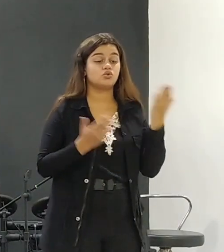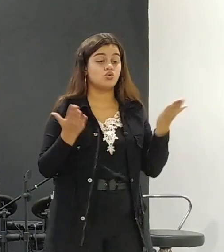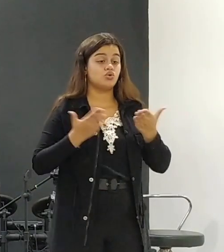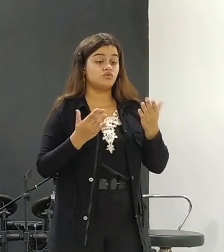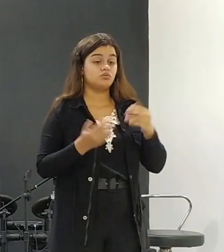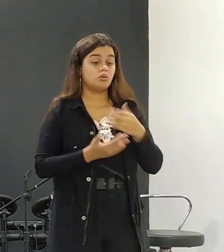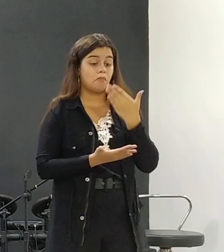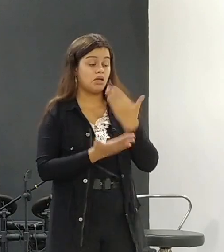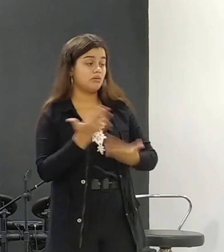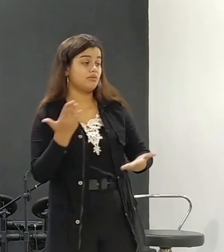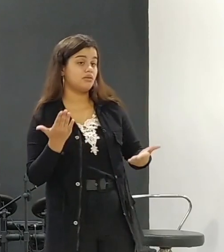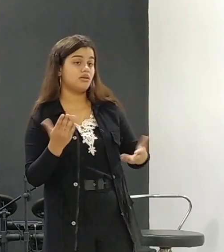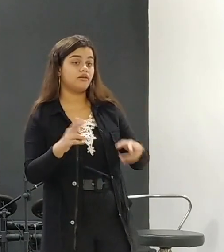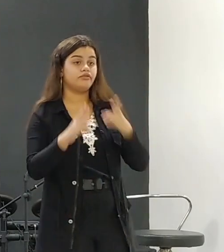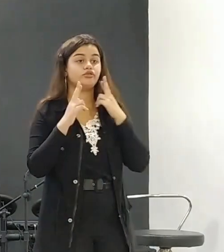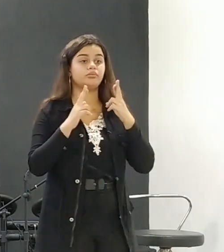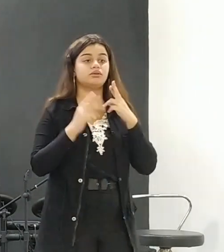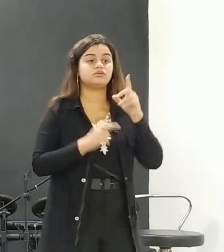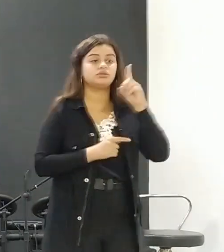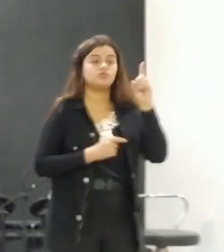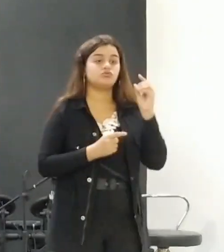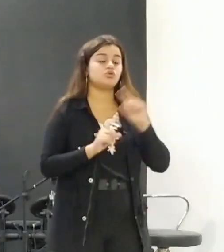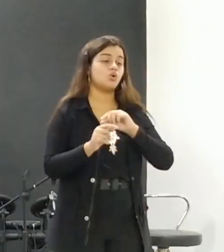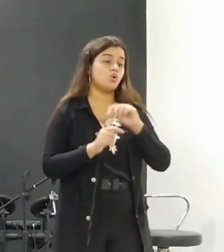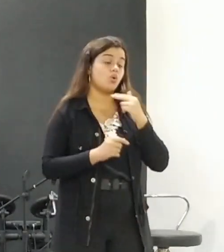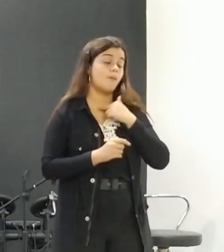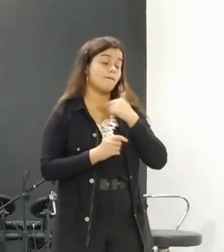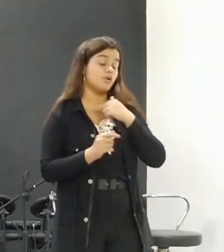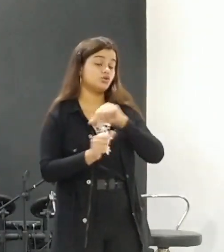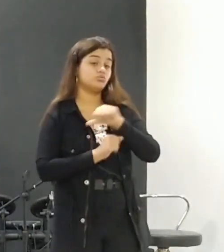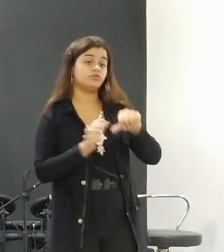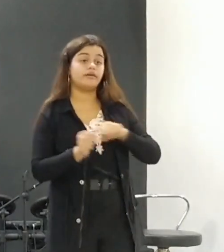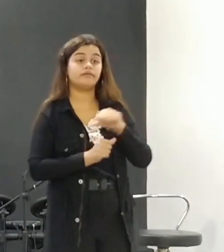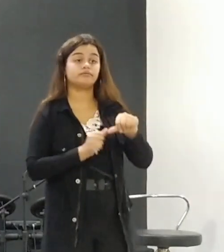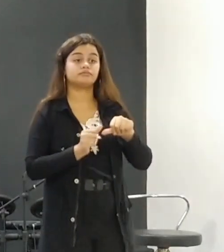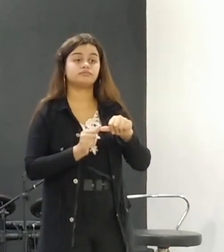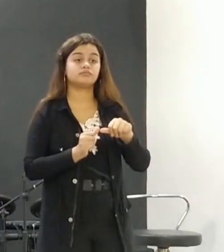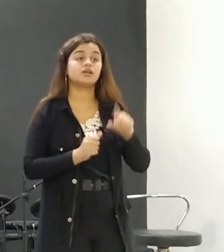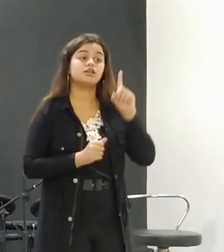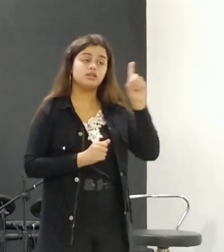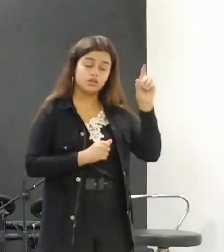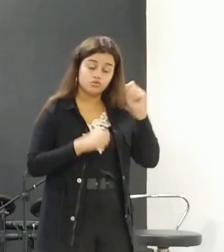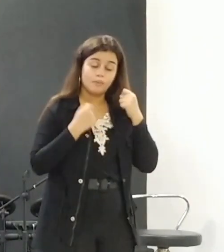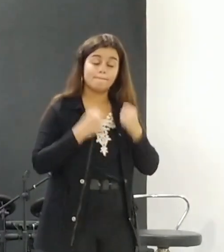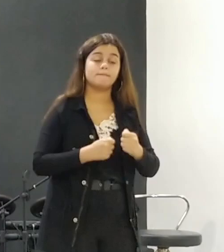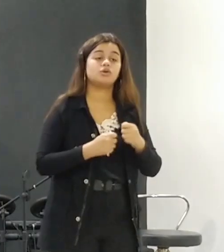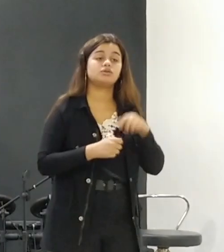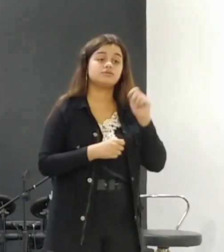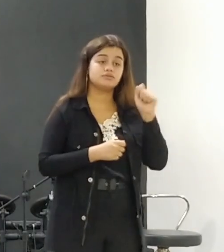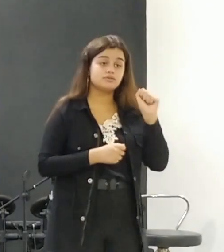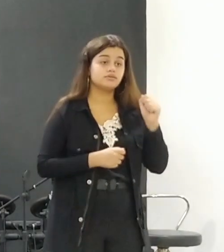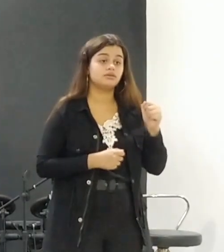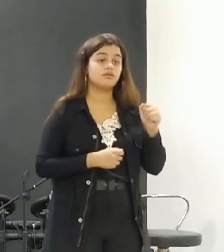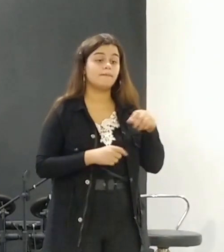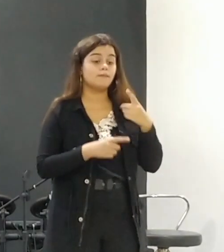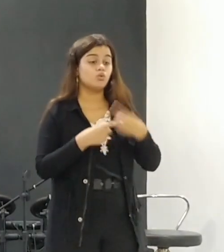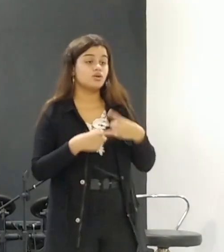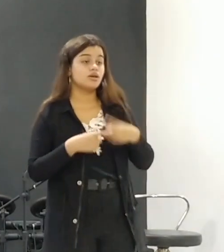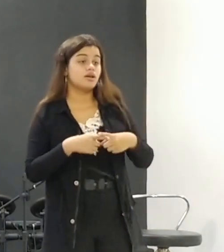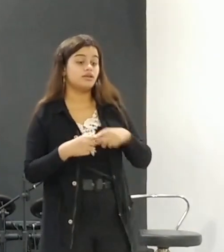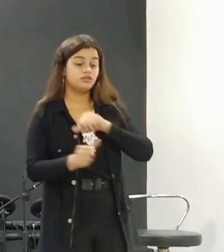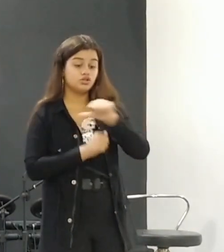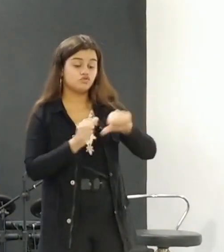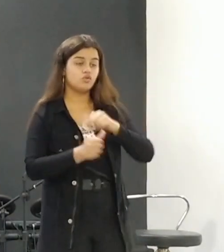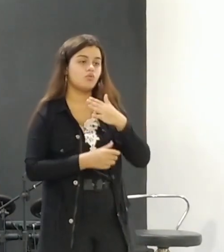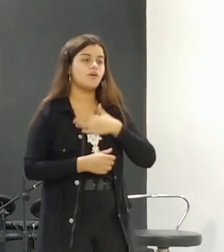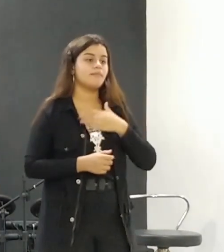as esperanças de que Deus não pode mudar, porque eu digo para você que Deus pode sim, porque Ele mudou a minha vida,